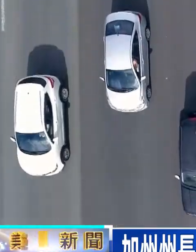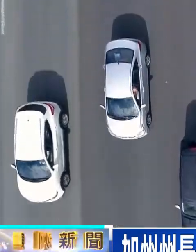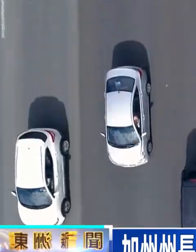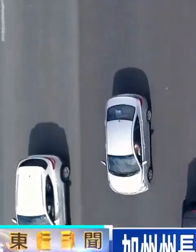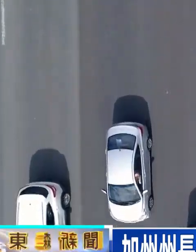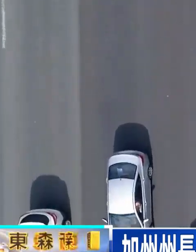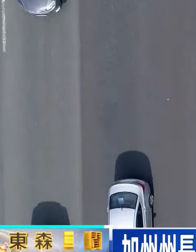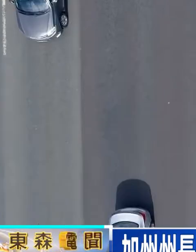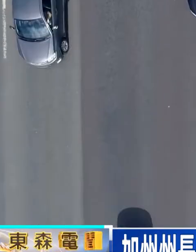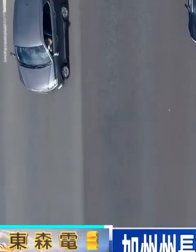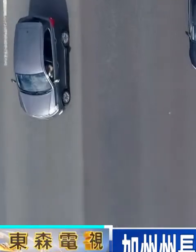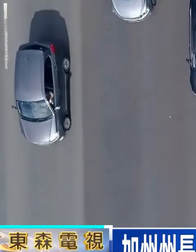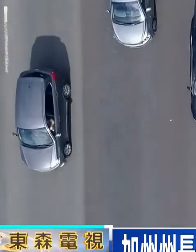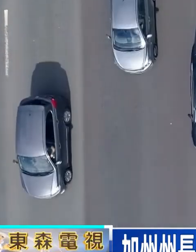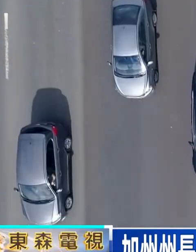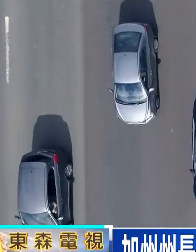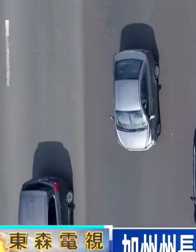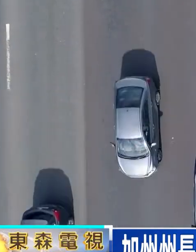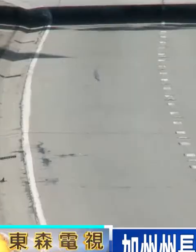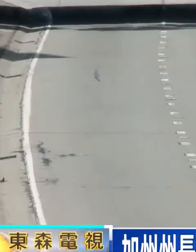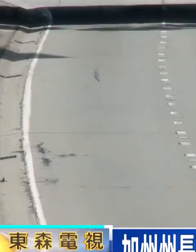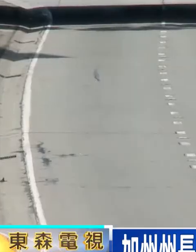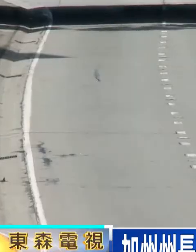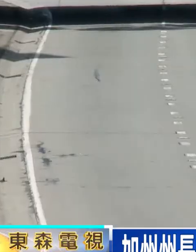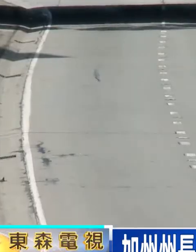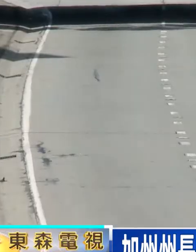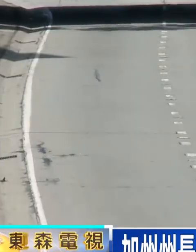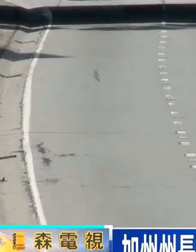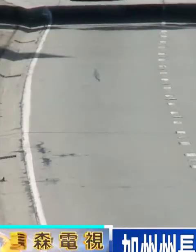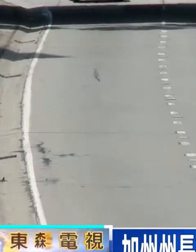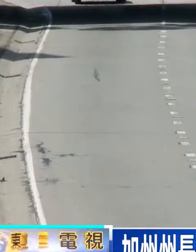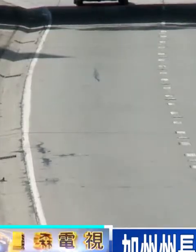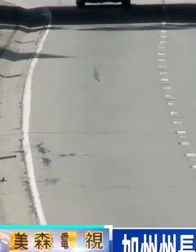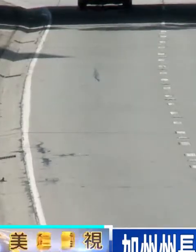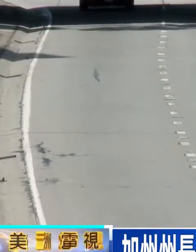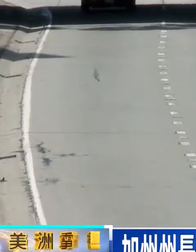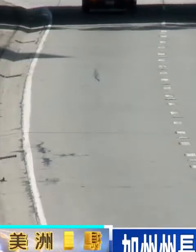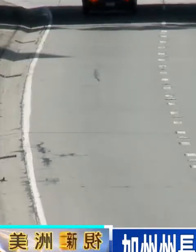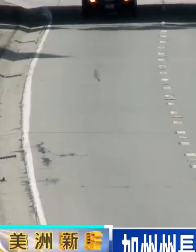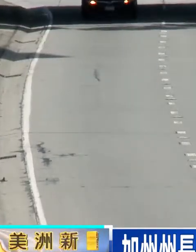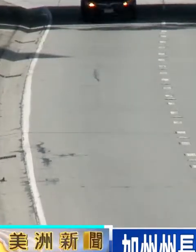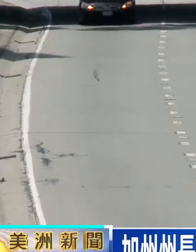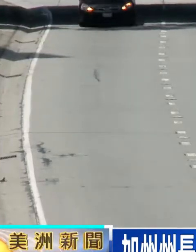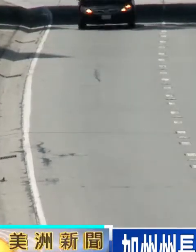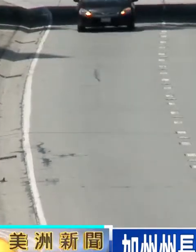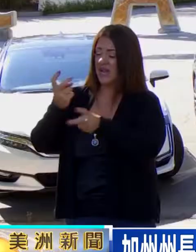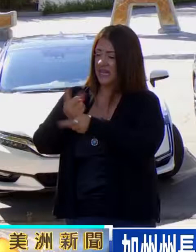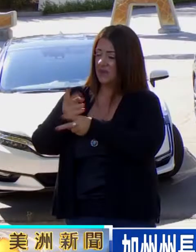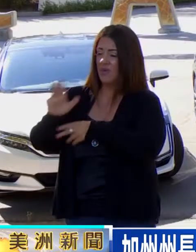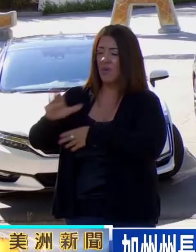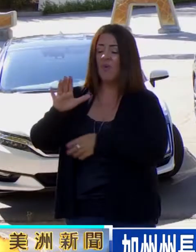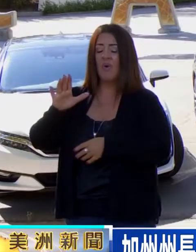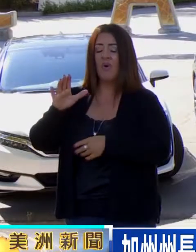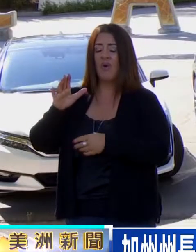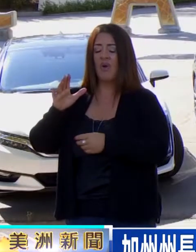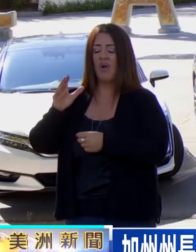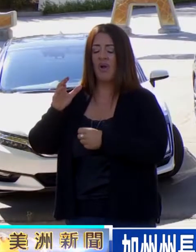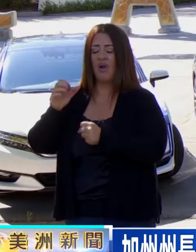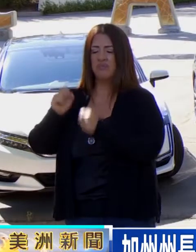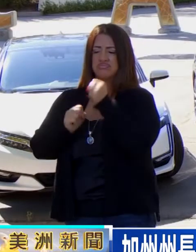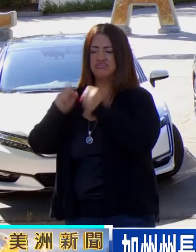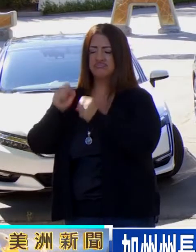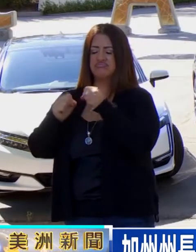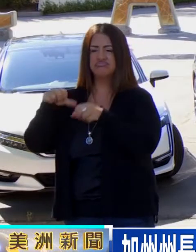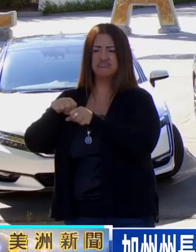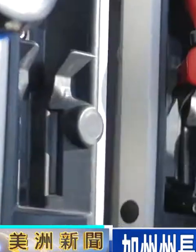高达 35% 的温室气体排放，且将在汽车排放标准方面继续保持领先地位。值得一提的是，加州州长